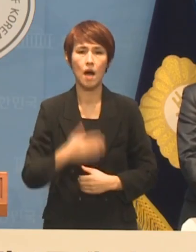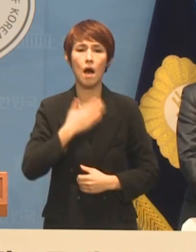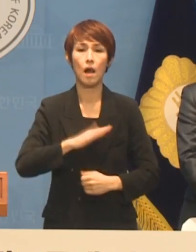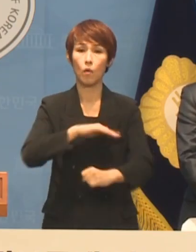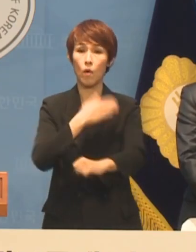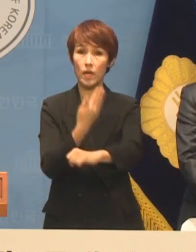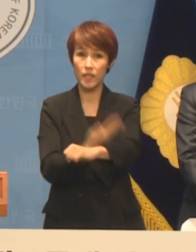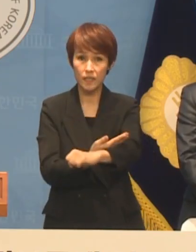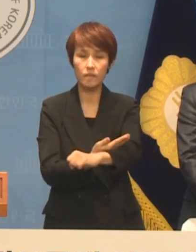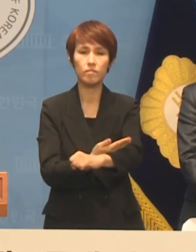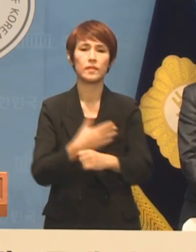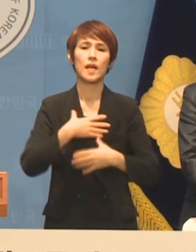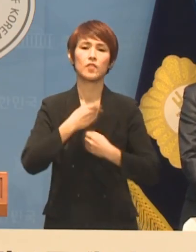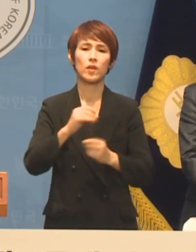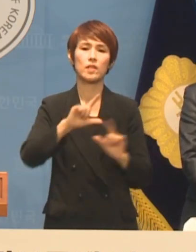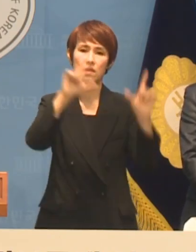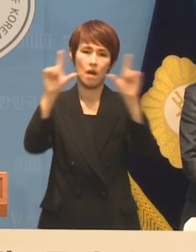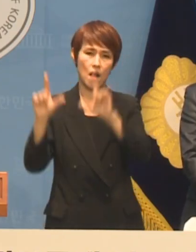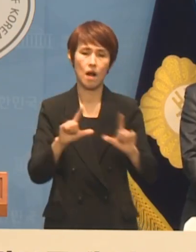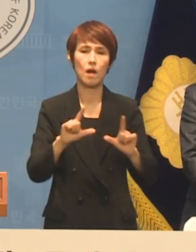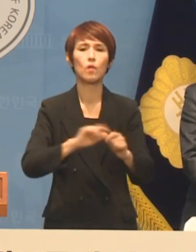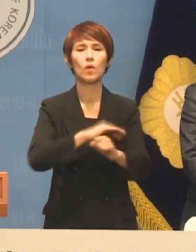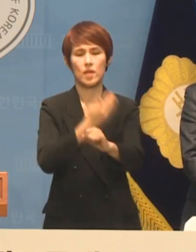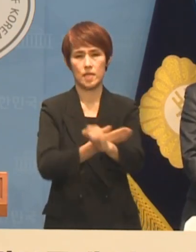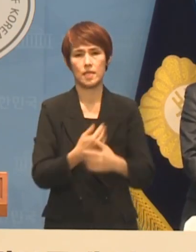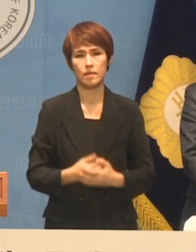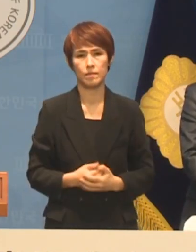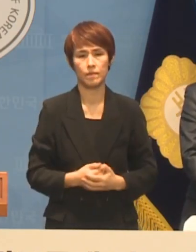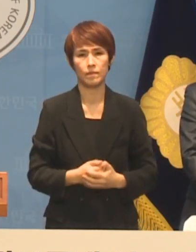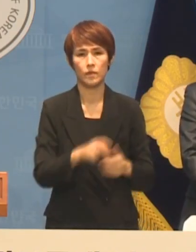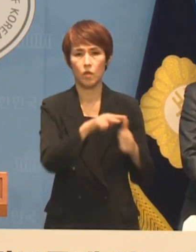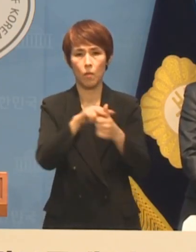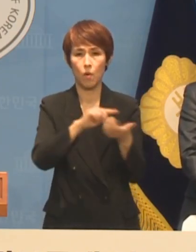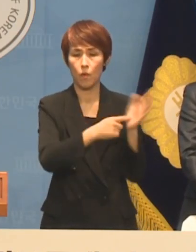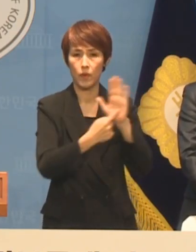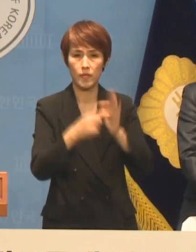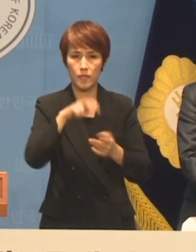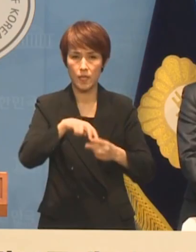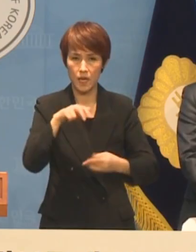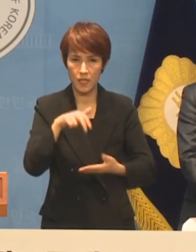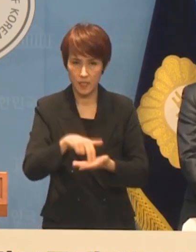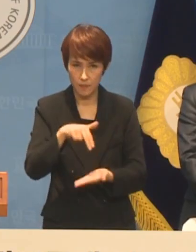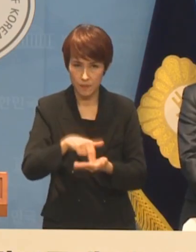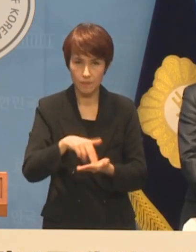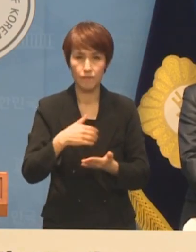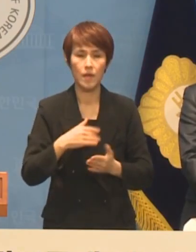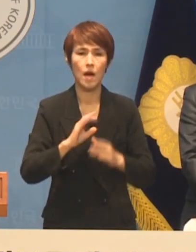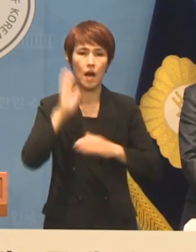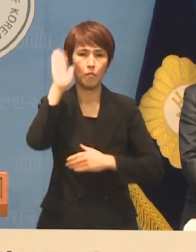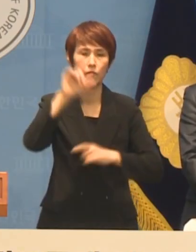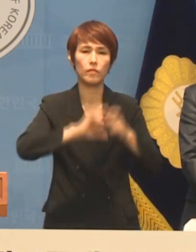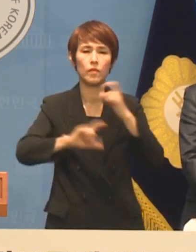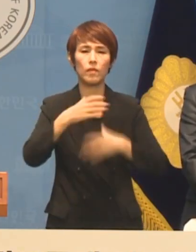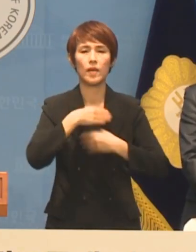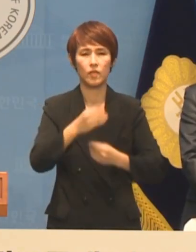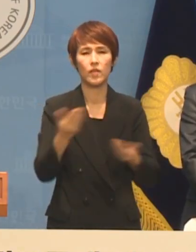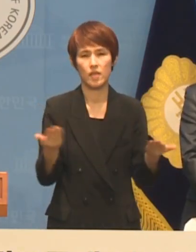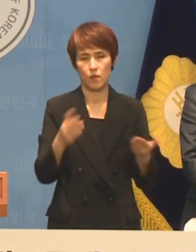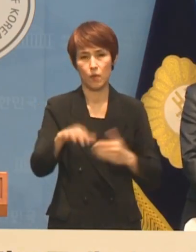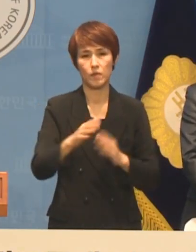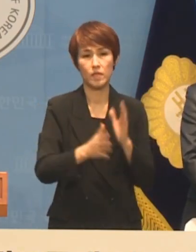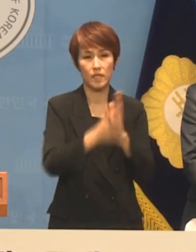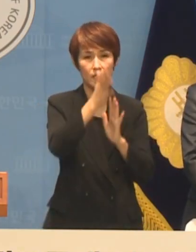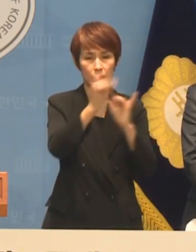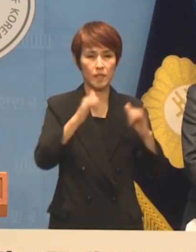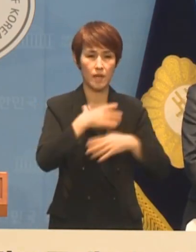권리는 안전하게 살 권리입니다. 정보공개센터도 앞으로 더 안전한 일터, 더 투명한 사회, 노동자와 시민의